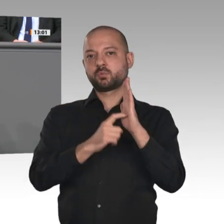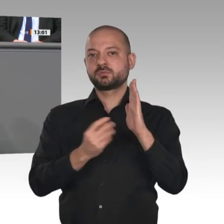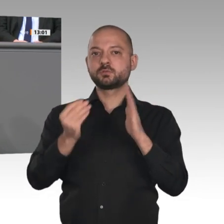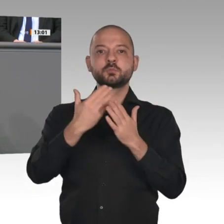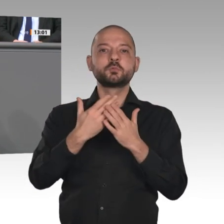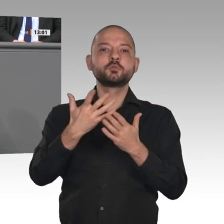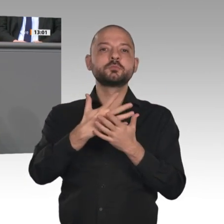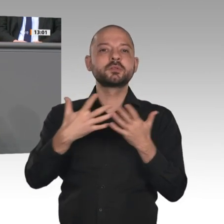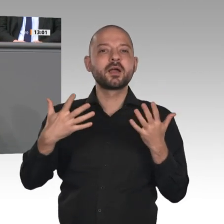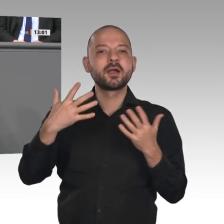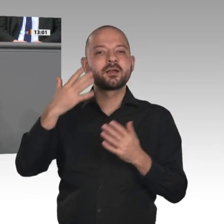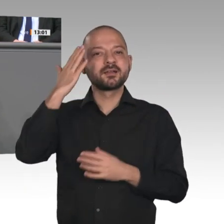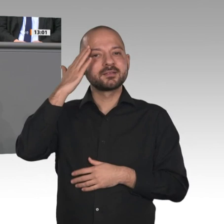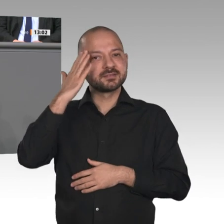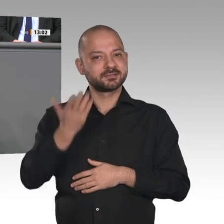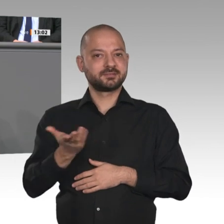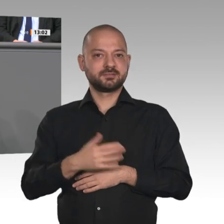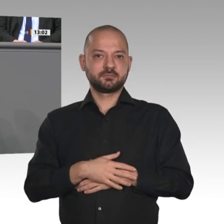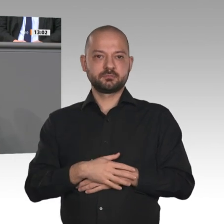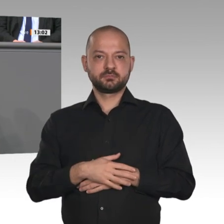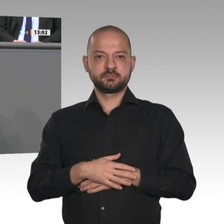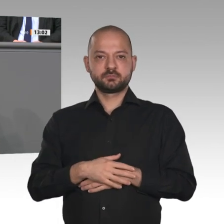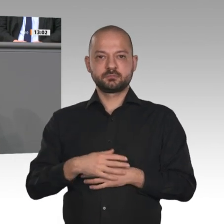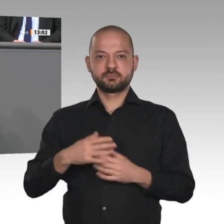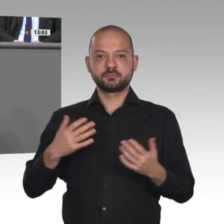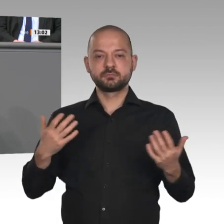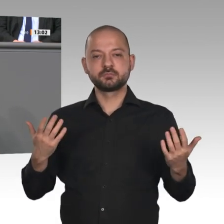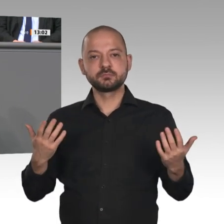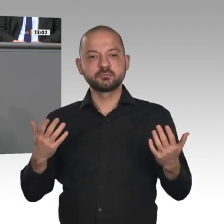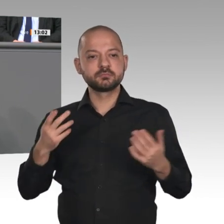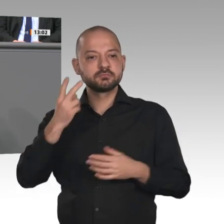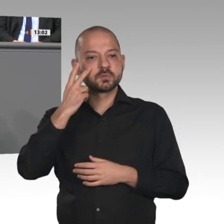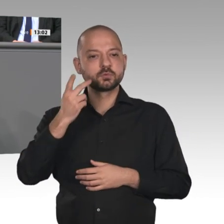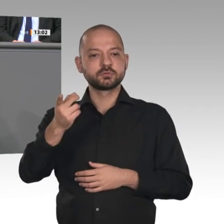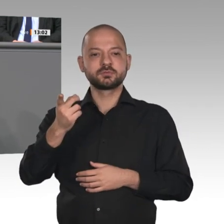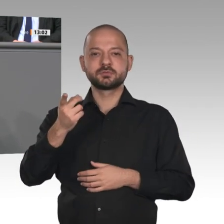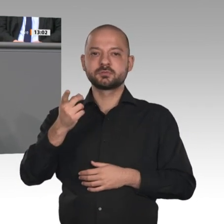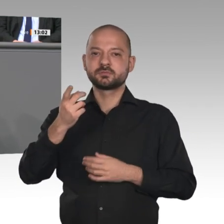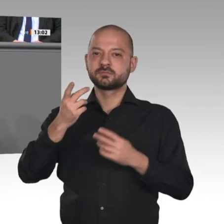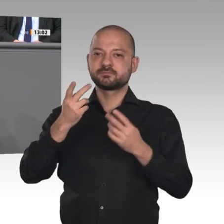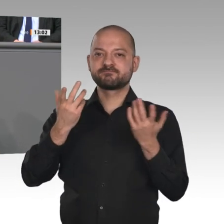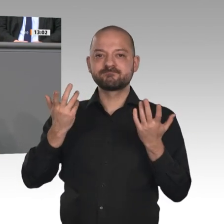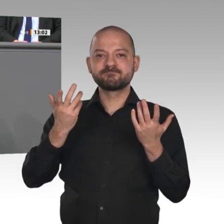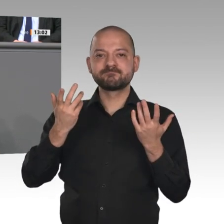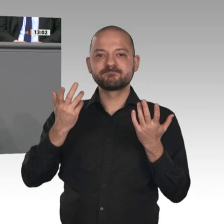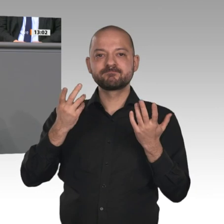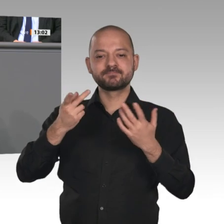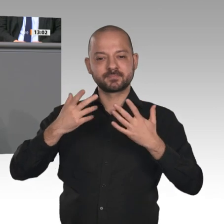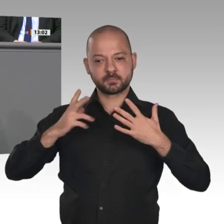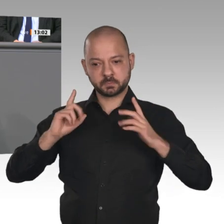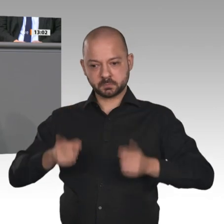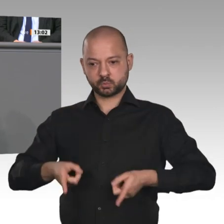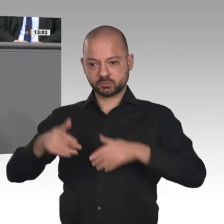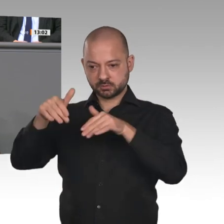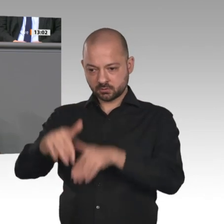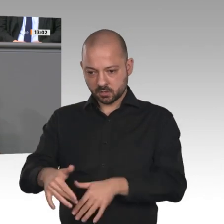besondere Deutschlandbezüge, keine Examinierung notwendig ist, um Kenntnisse in der deutschen Rechtsordnung, Gesellschaftsordnung und dergleichen